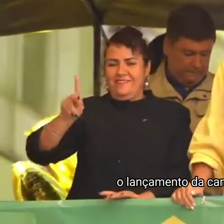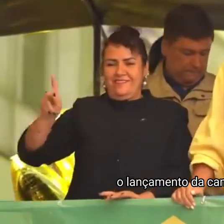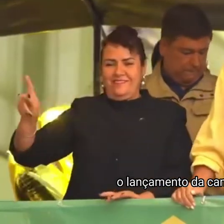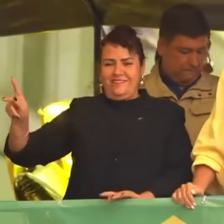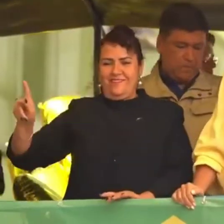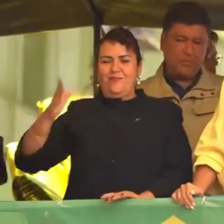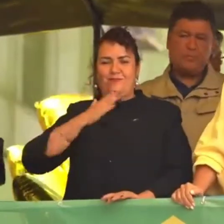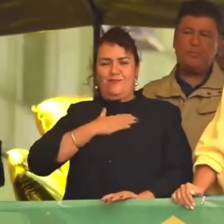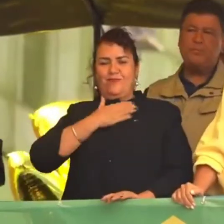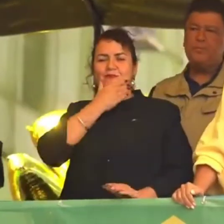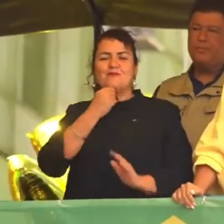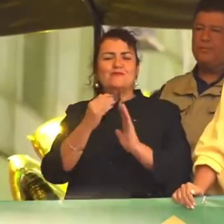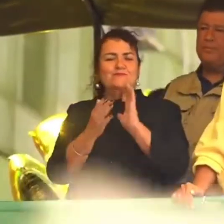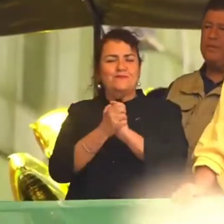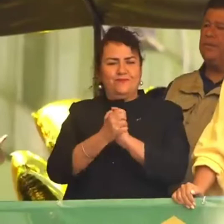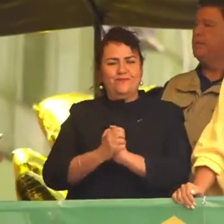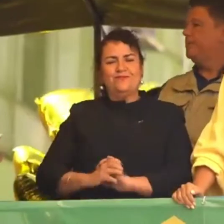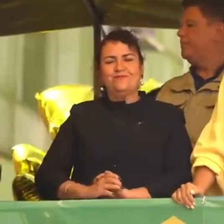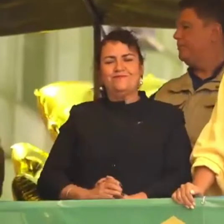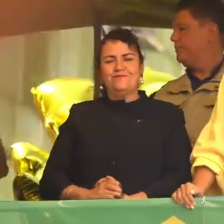meu esposo.